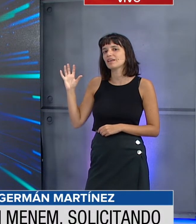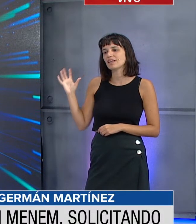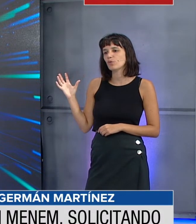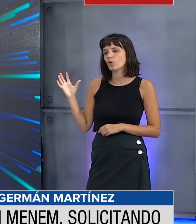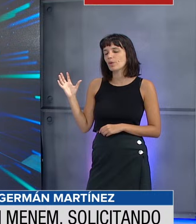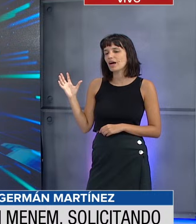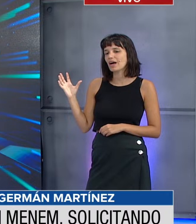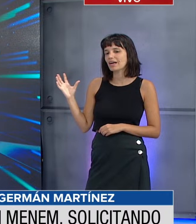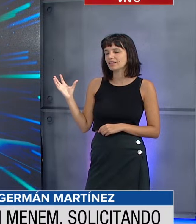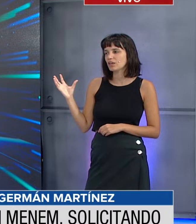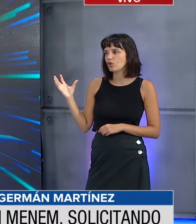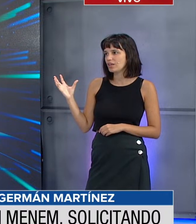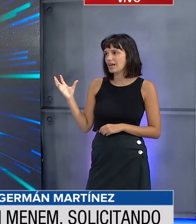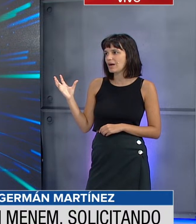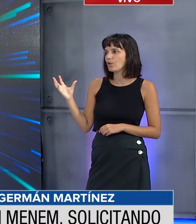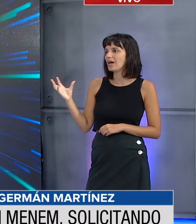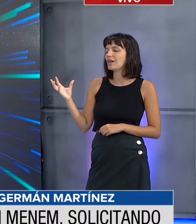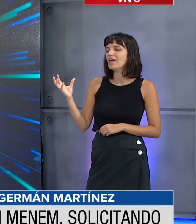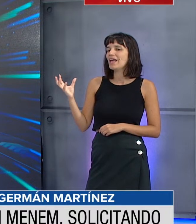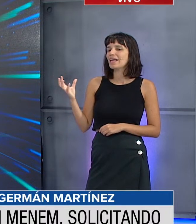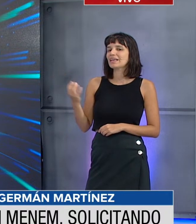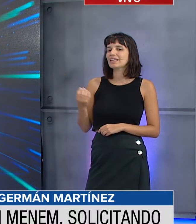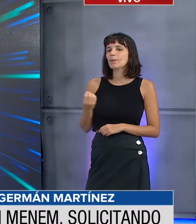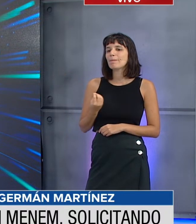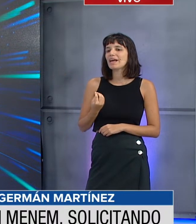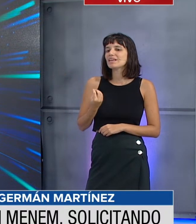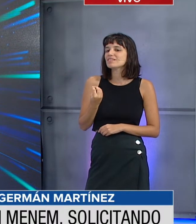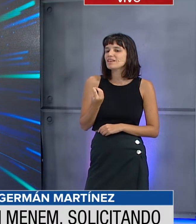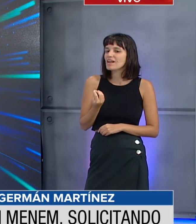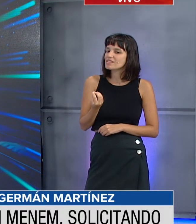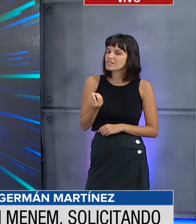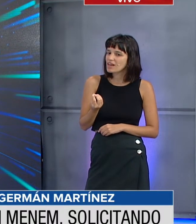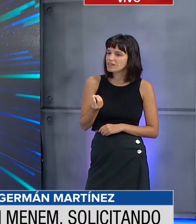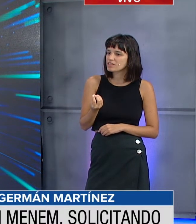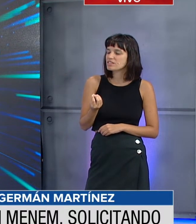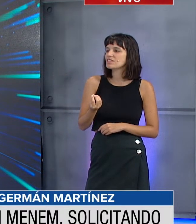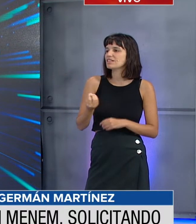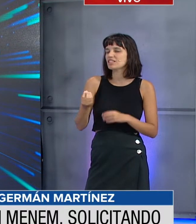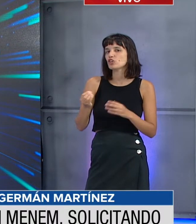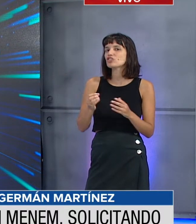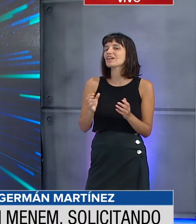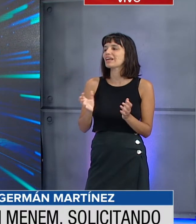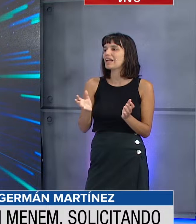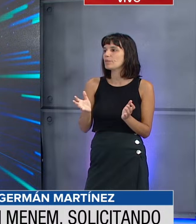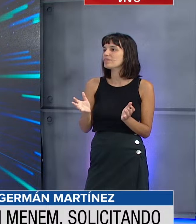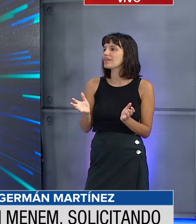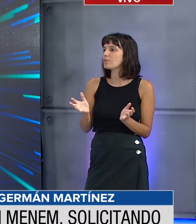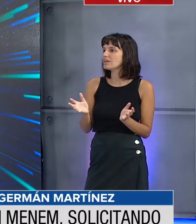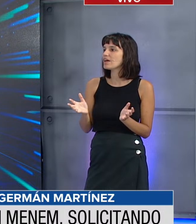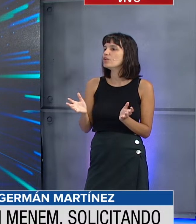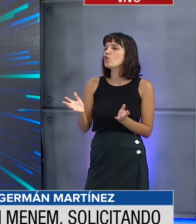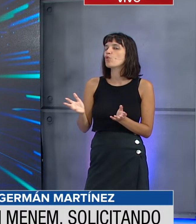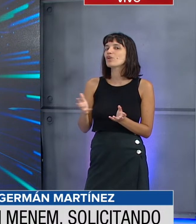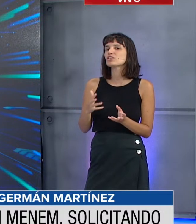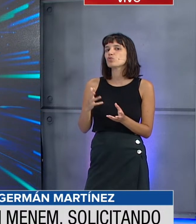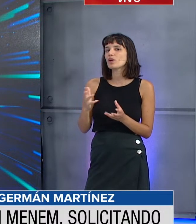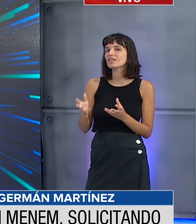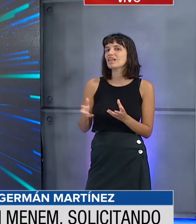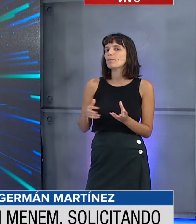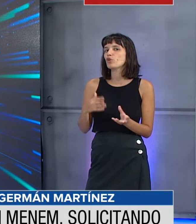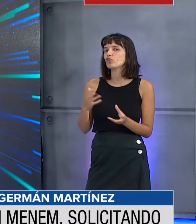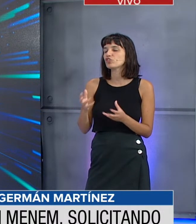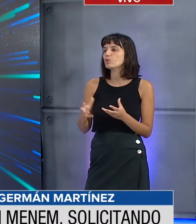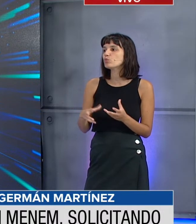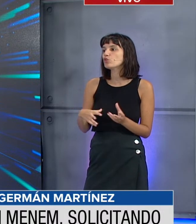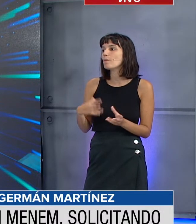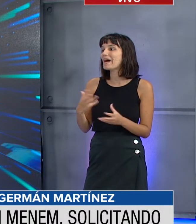respecto a esta nueva categoría laboral? Que pareciera ser, si no se reglamenta bien, una suerte